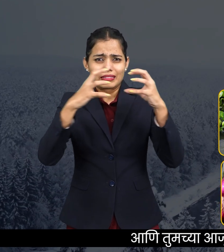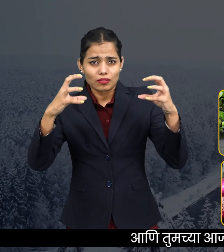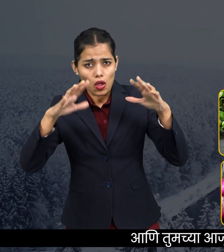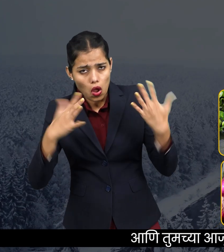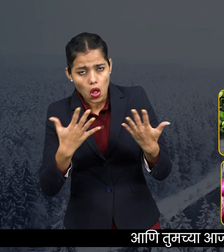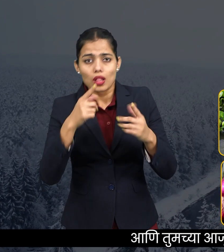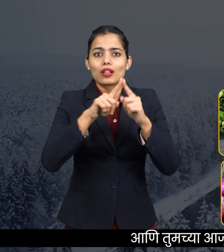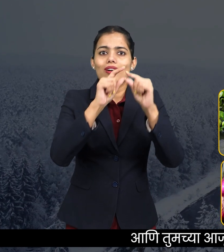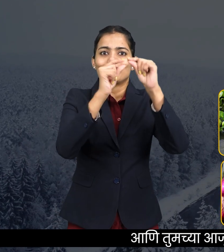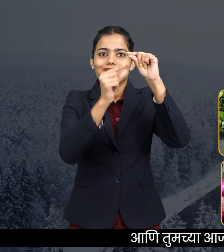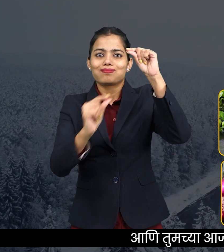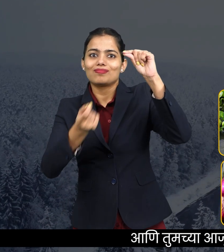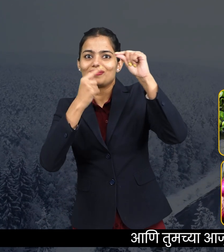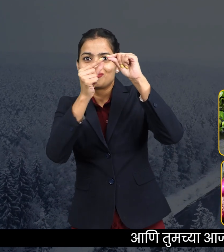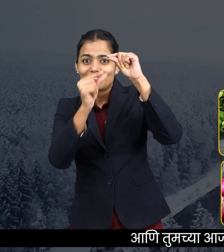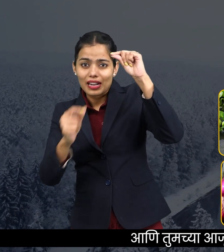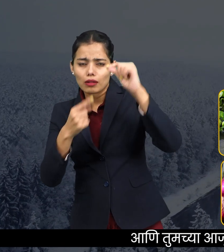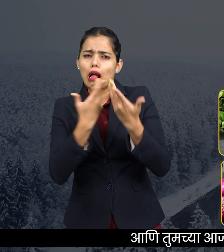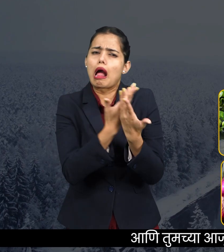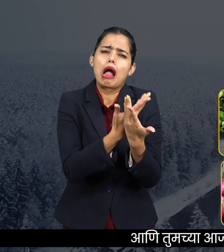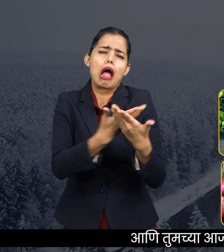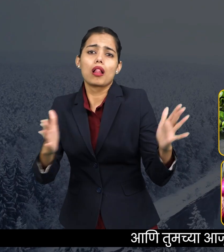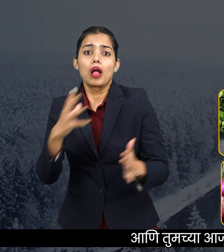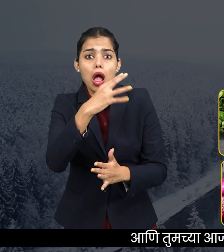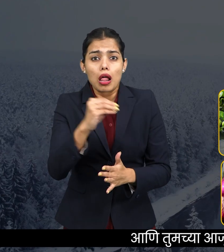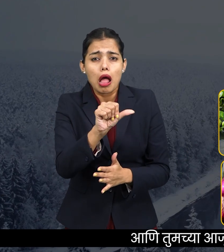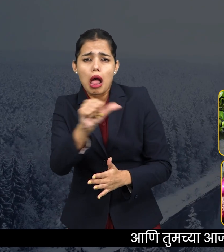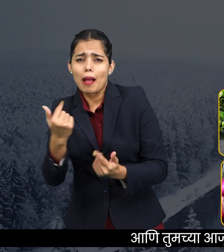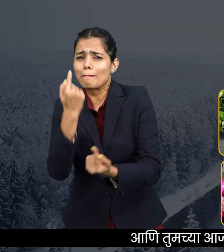आणि तुमच्या आजूबाजूच्या इतर वनस्पती.